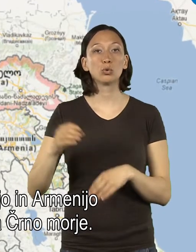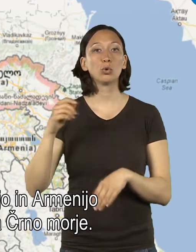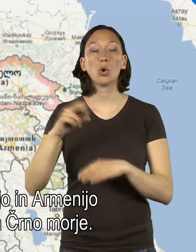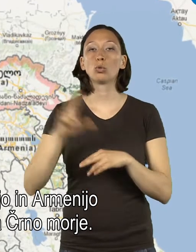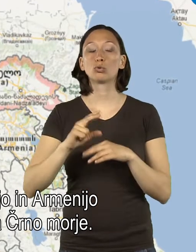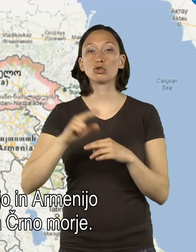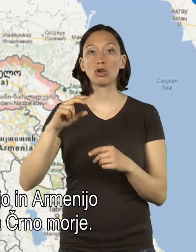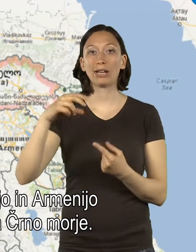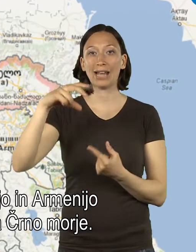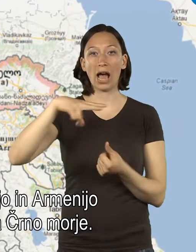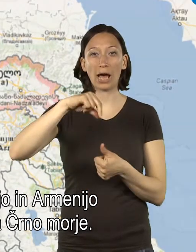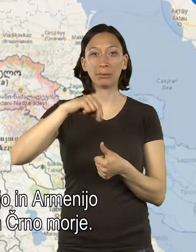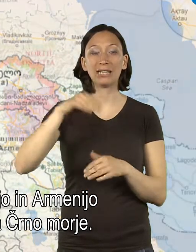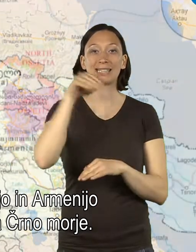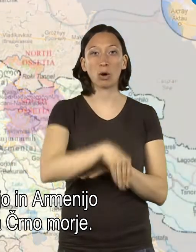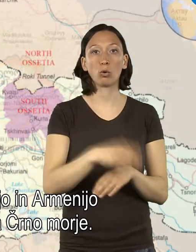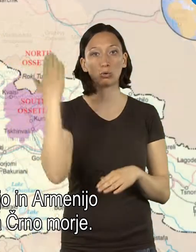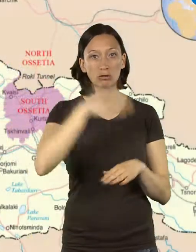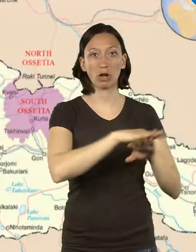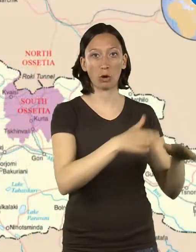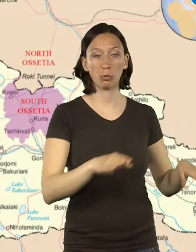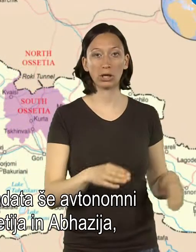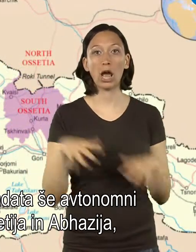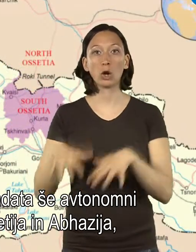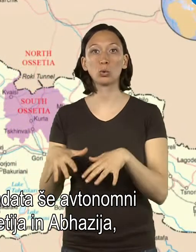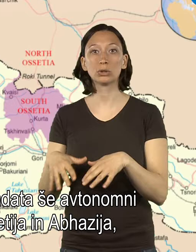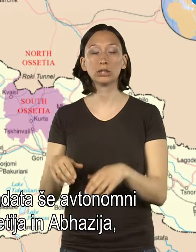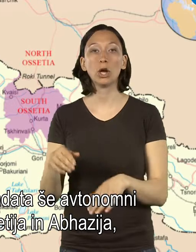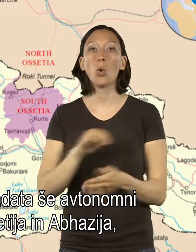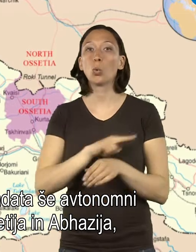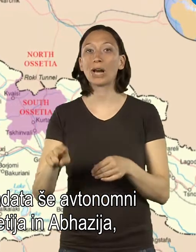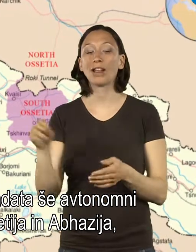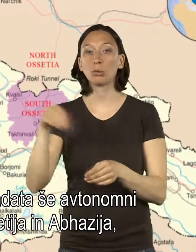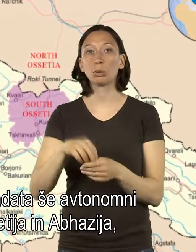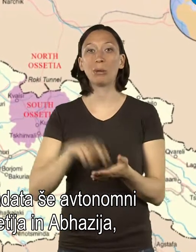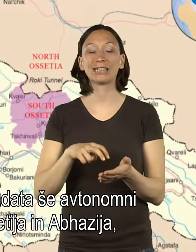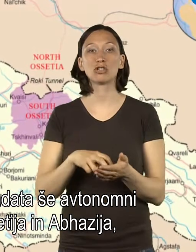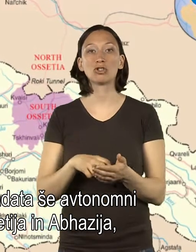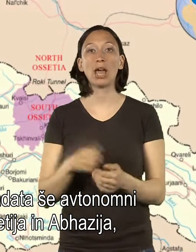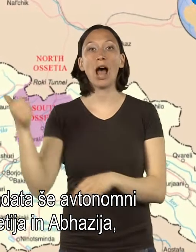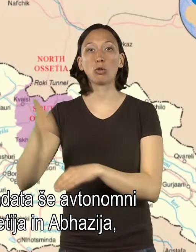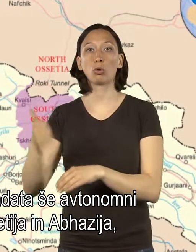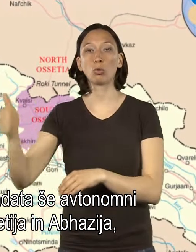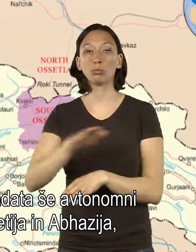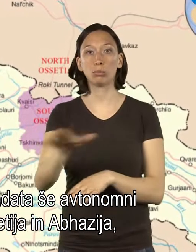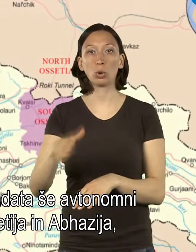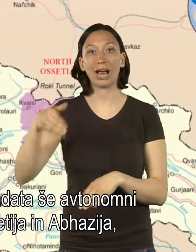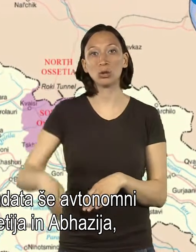Armenijo in na zahodu na Črno morje. Gruziji uradno pripadata še avtonomni pokrajini Južna Osetija